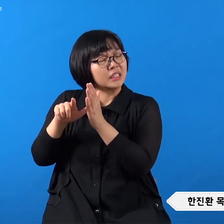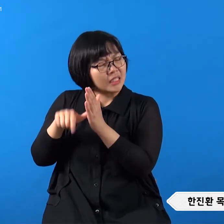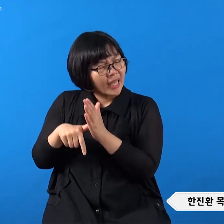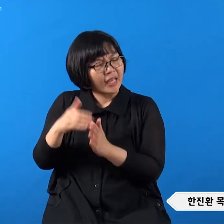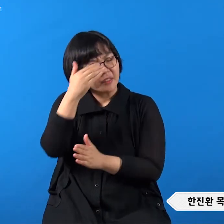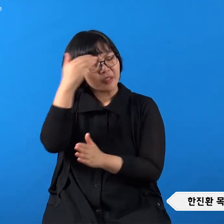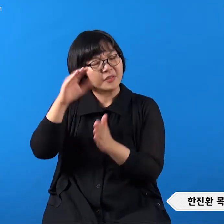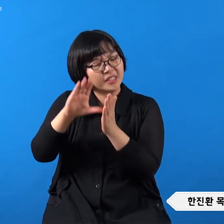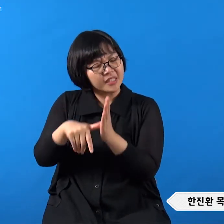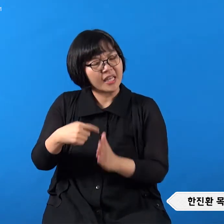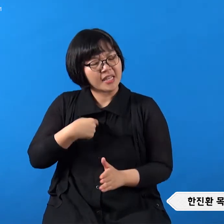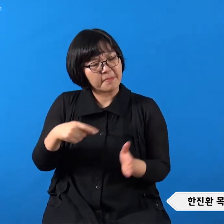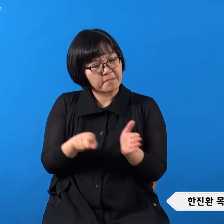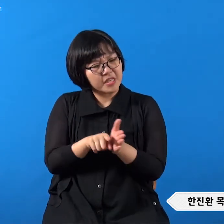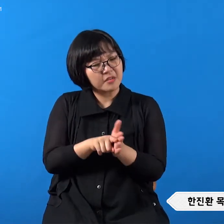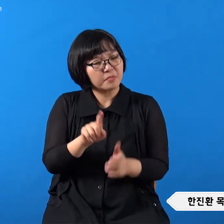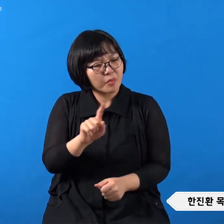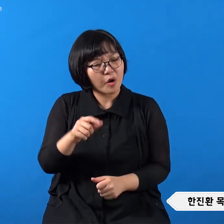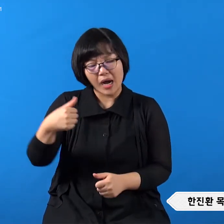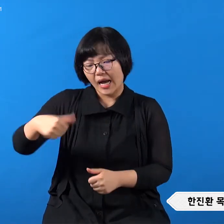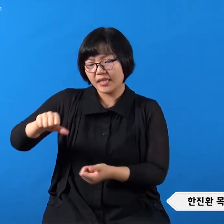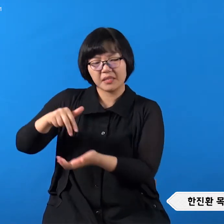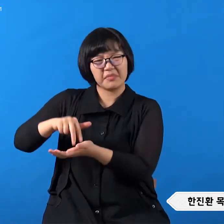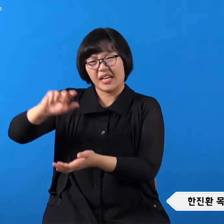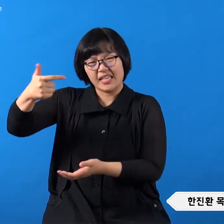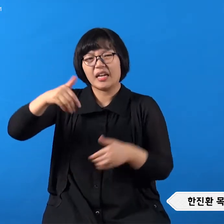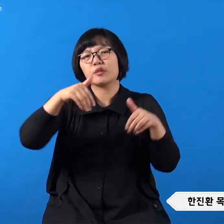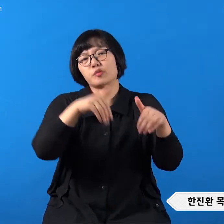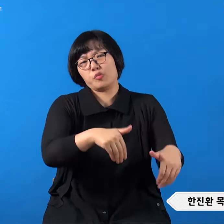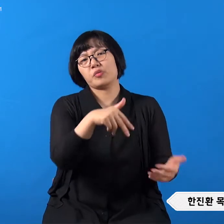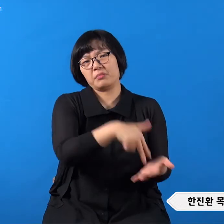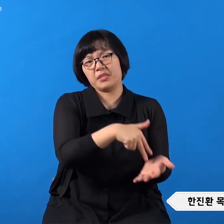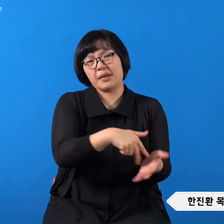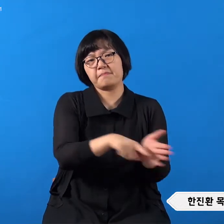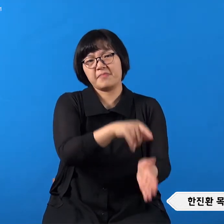아니라 노예로서의 믿음을 소유하고 있었다.